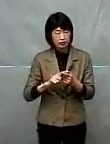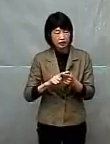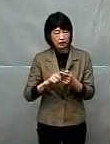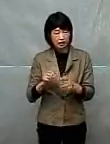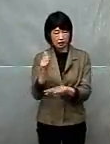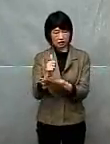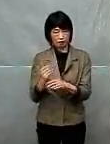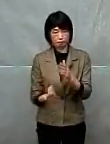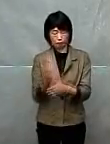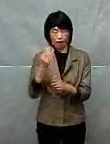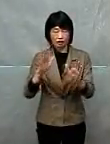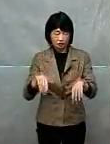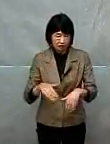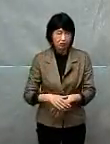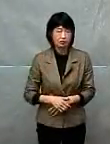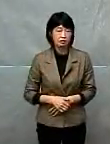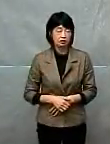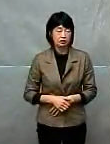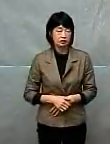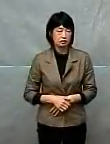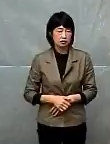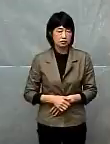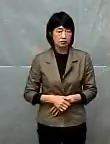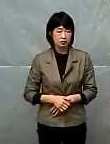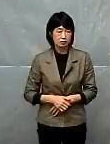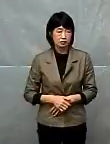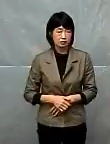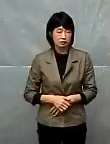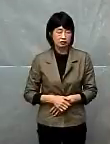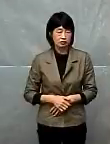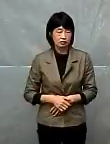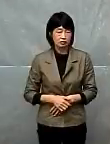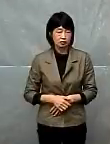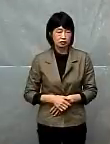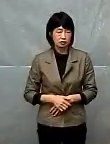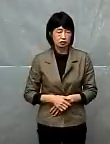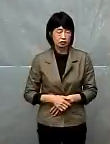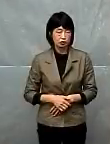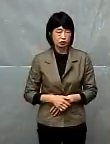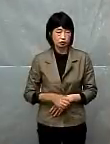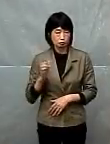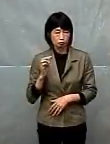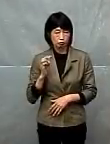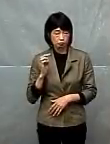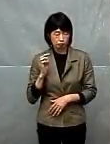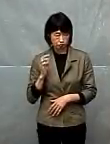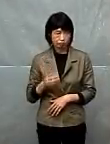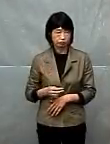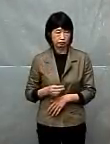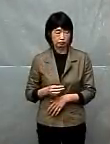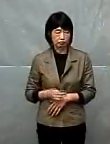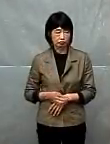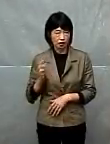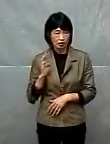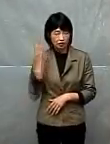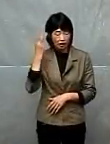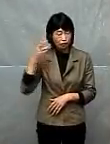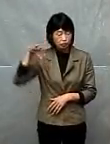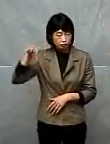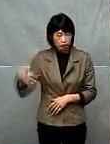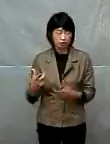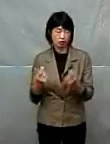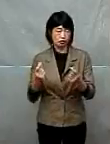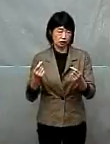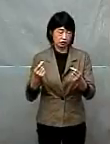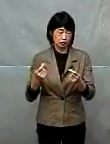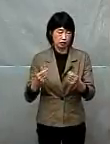鹿児島知事選に続いて、原発の政策に、その厳しい、民意が、現れたのかなというところ